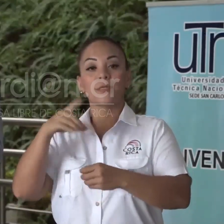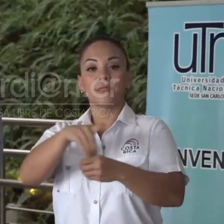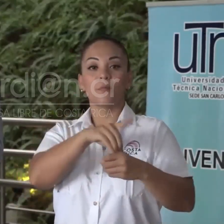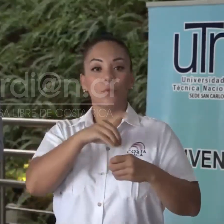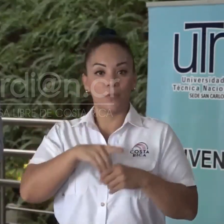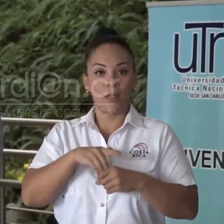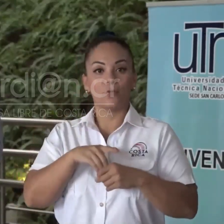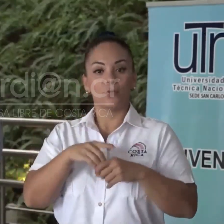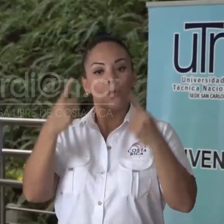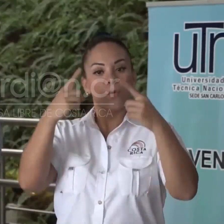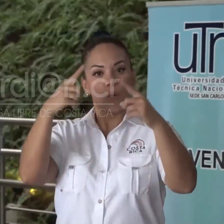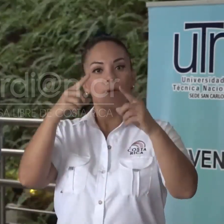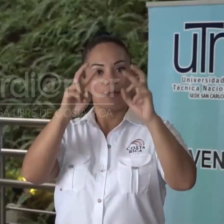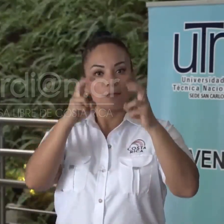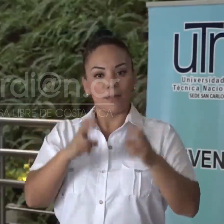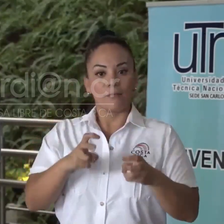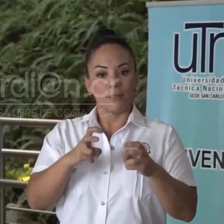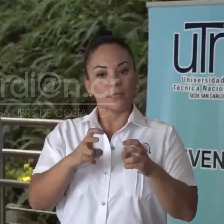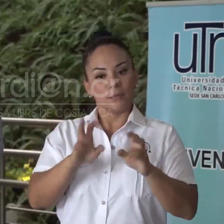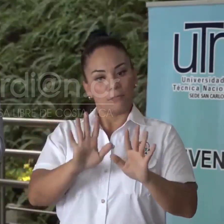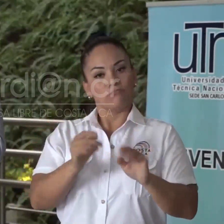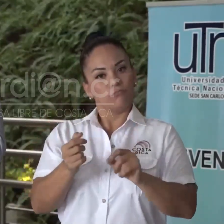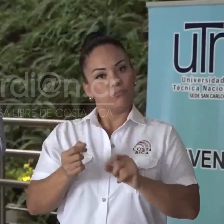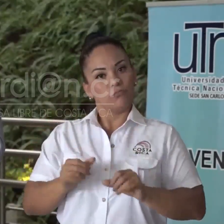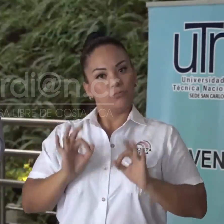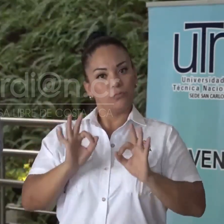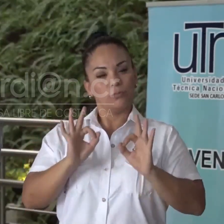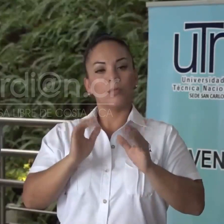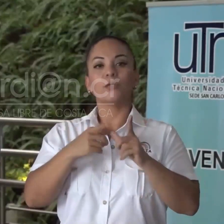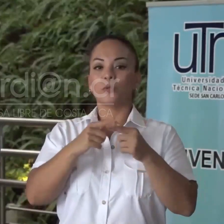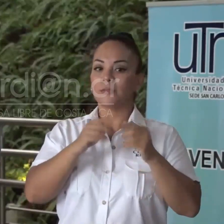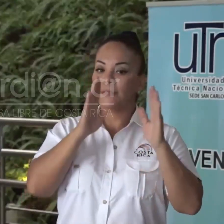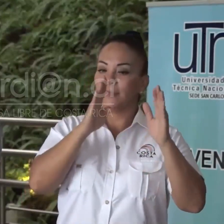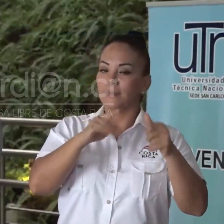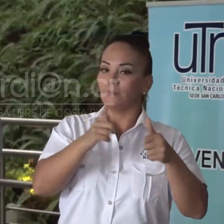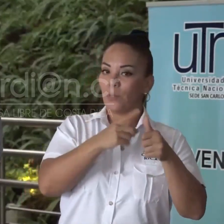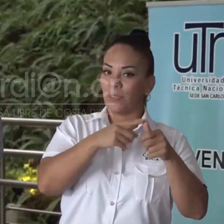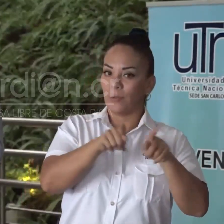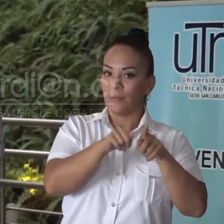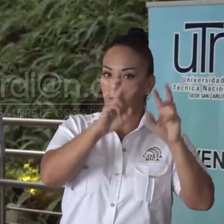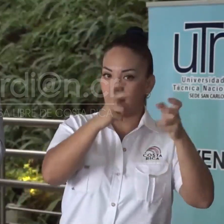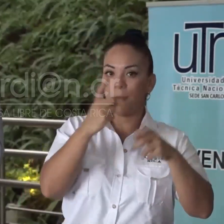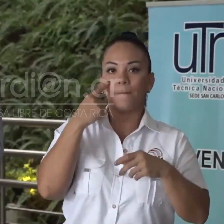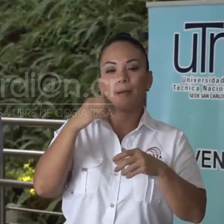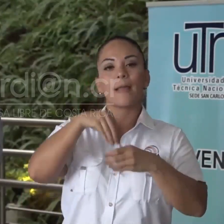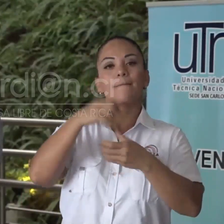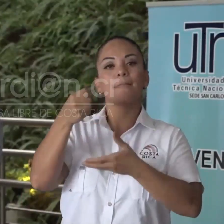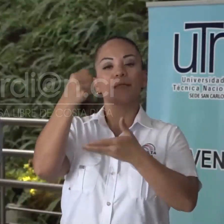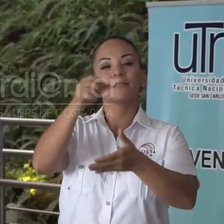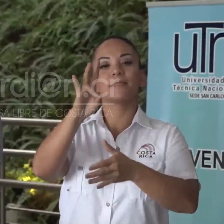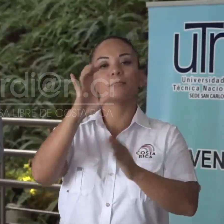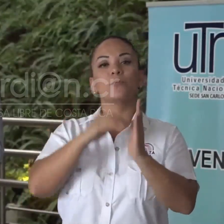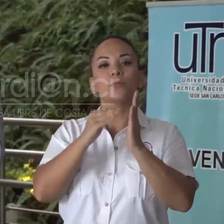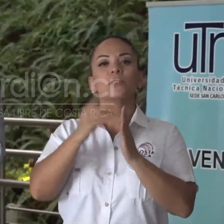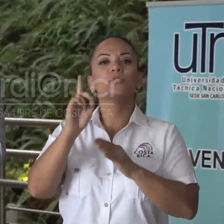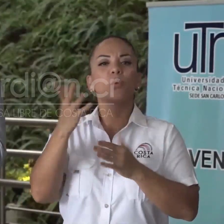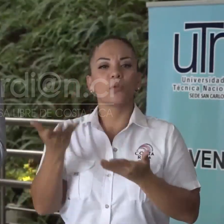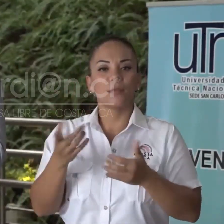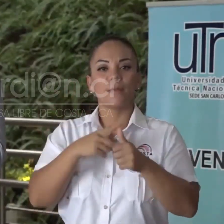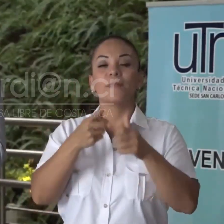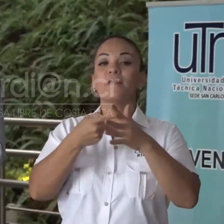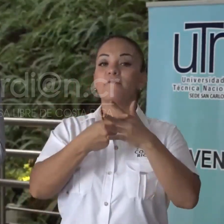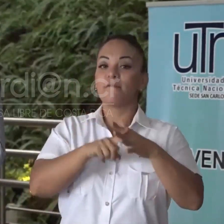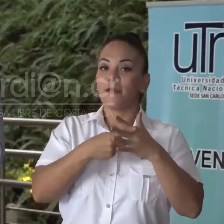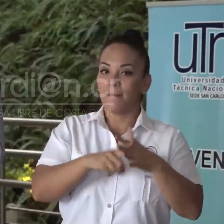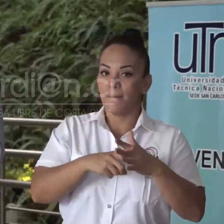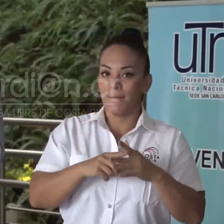la agenda de lo urgentísimo, ese sería un tema prioritario también, para invertir 700 millones en